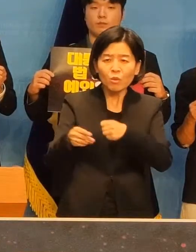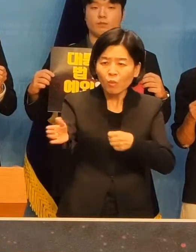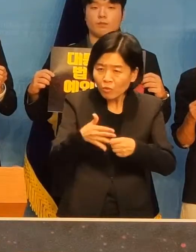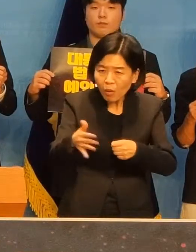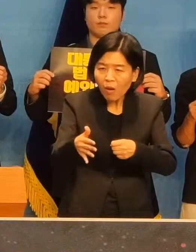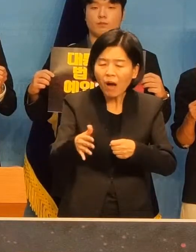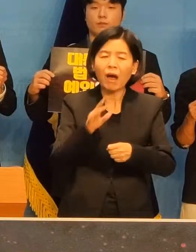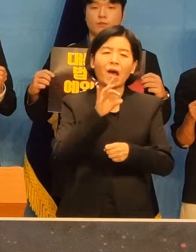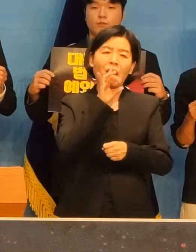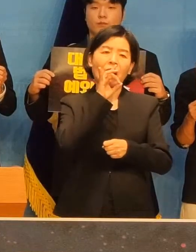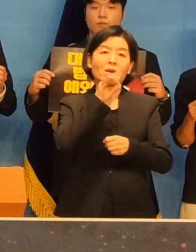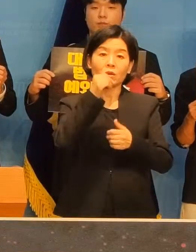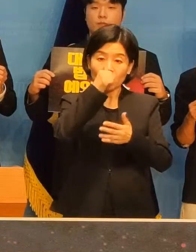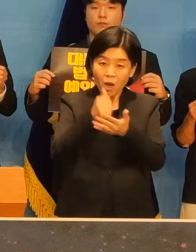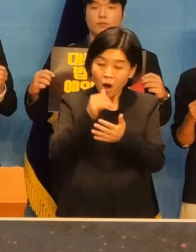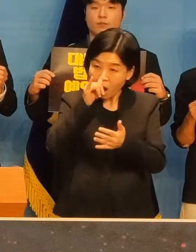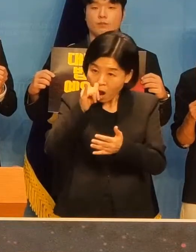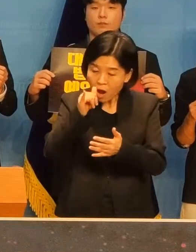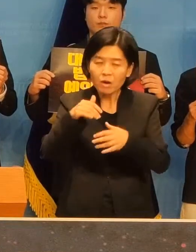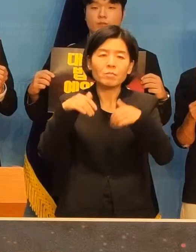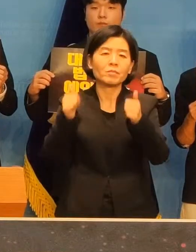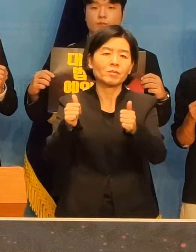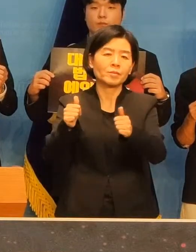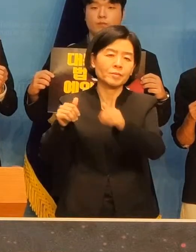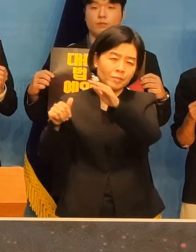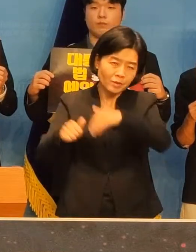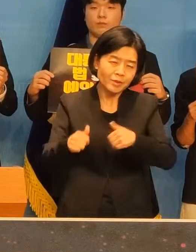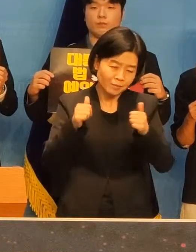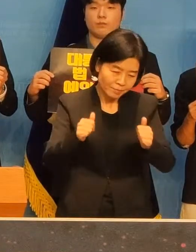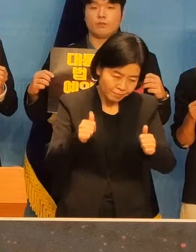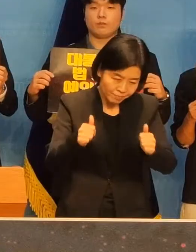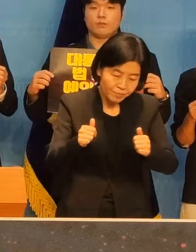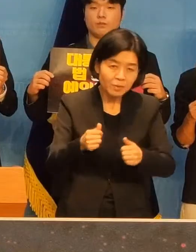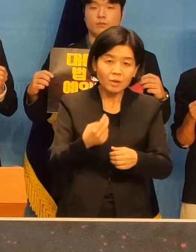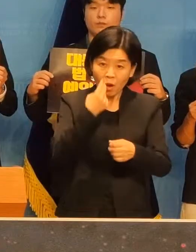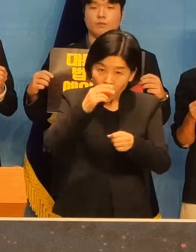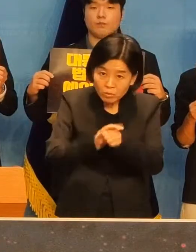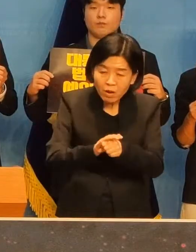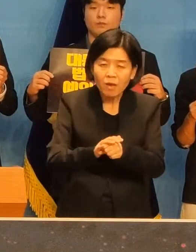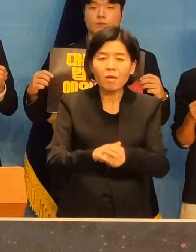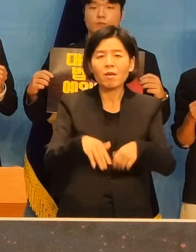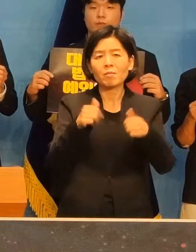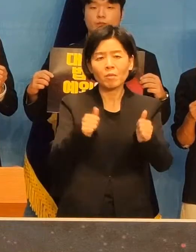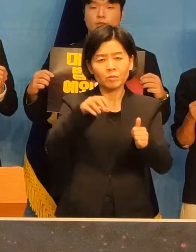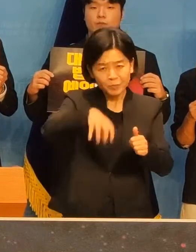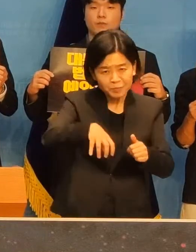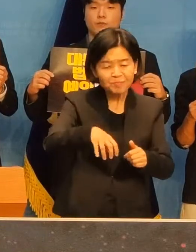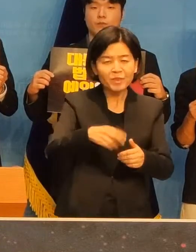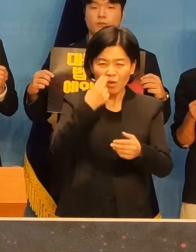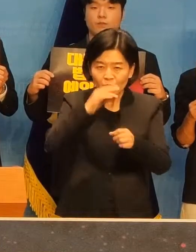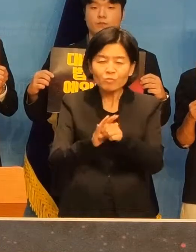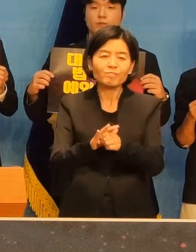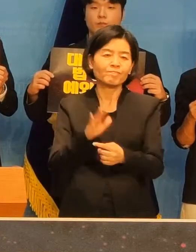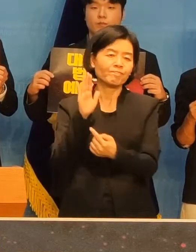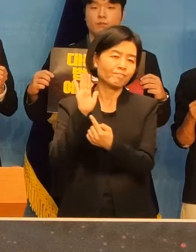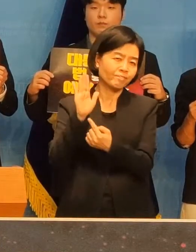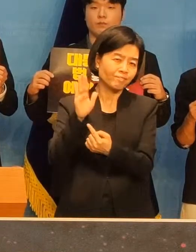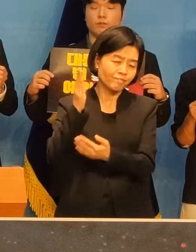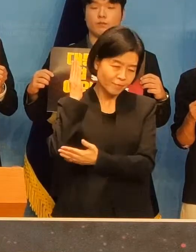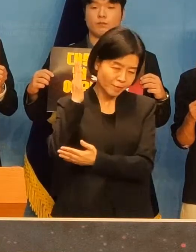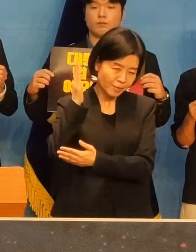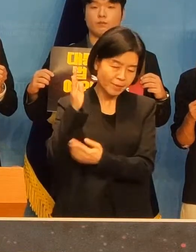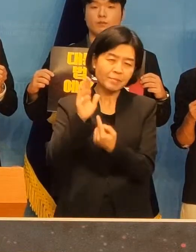없습니다. 죄가 있다면 법의 심판을 받으면 되고, 억울하다면 법정에서 그 억울함을 밝히면 될